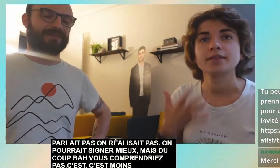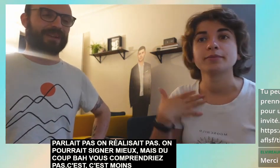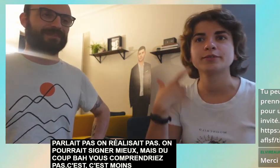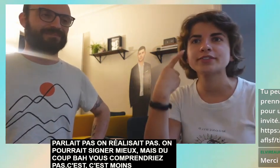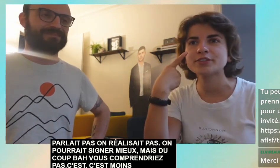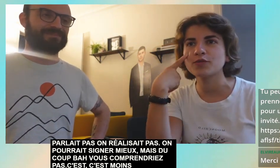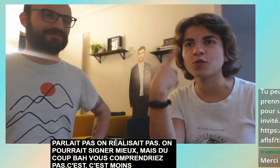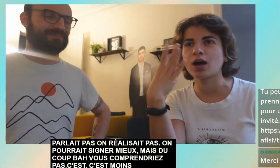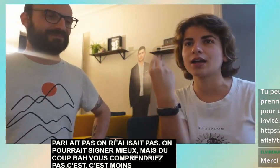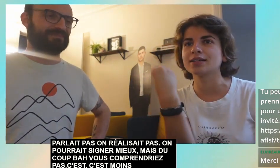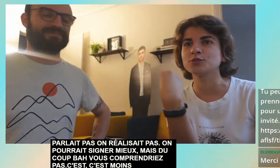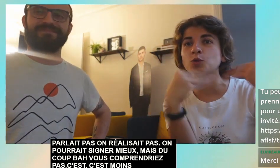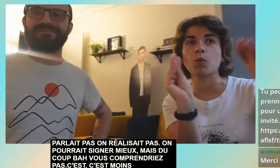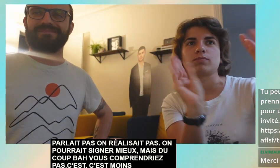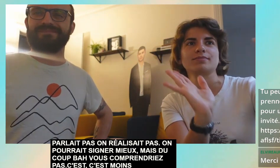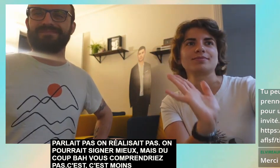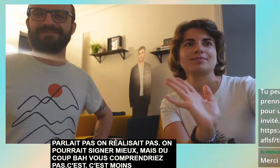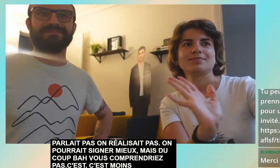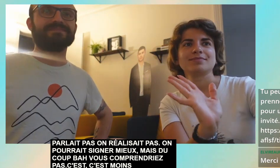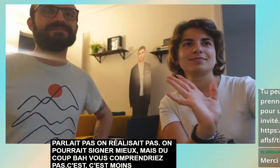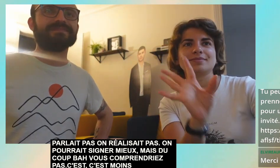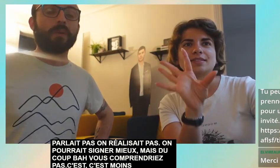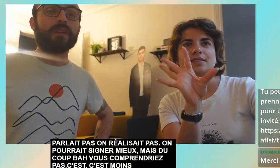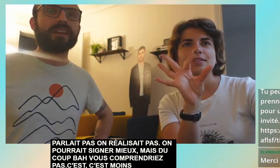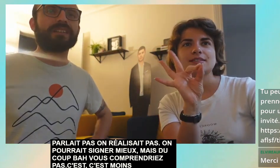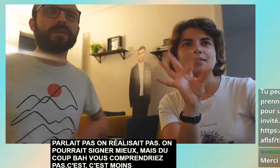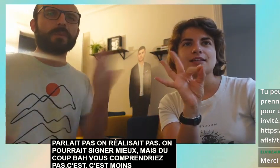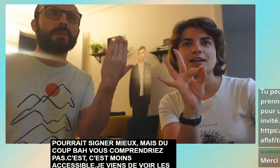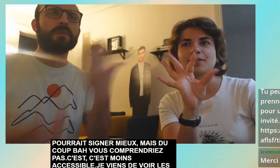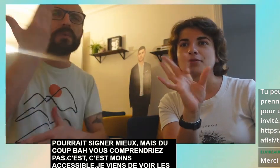Je viens de voir les dons. Oh la vache! Enfin,